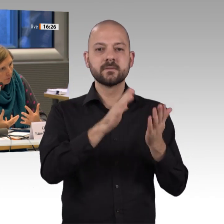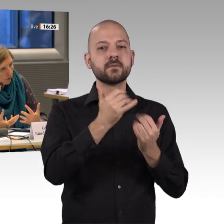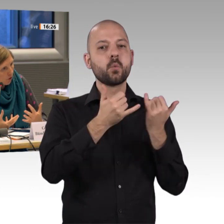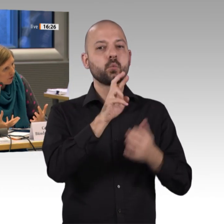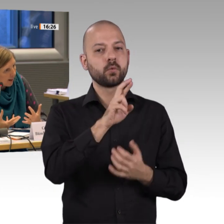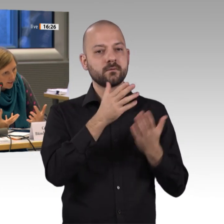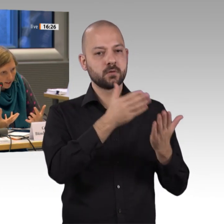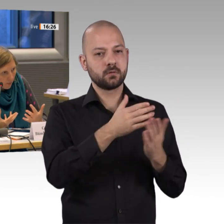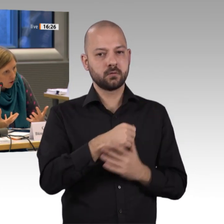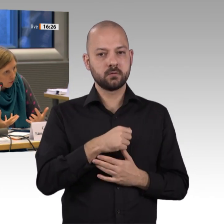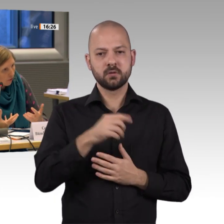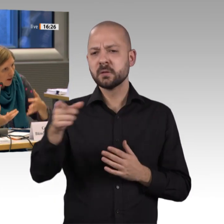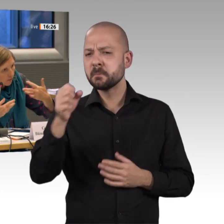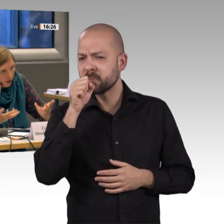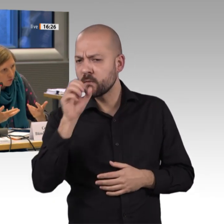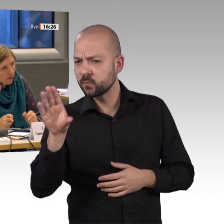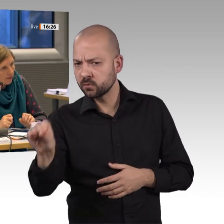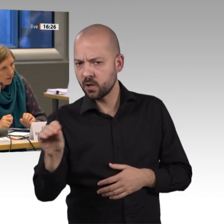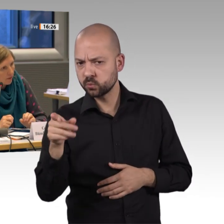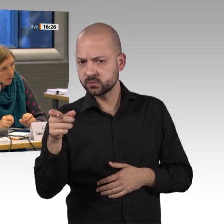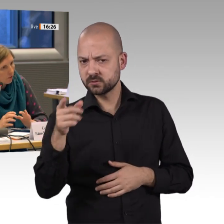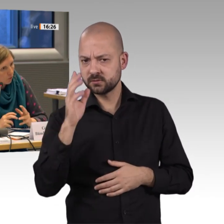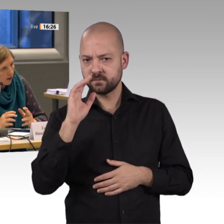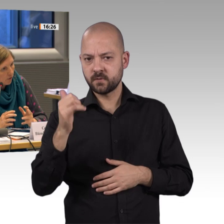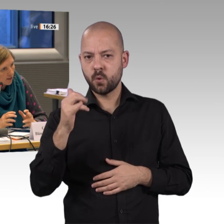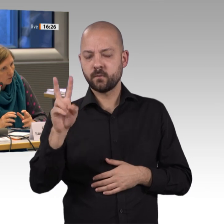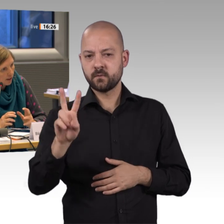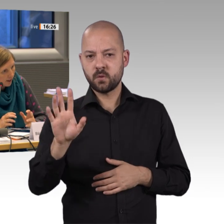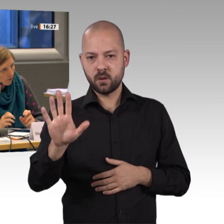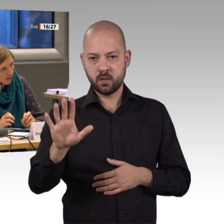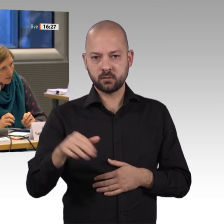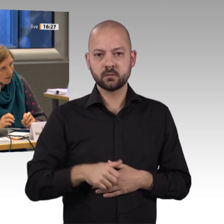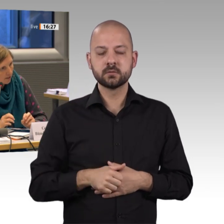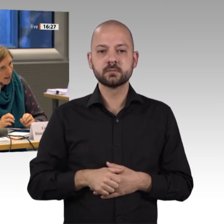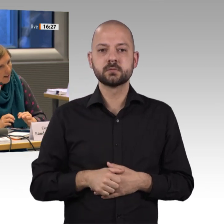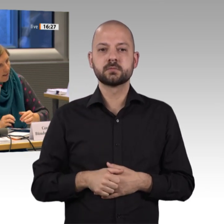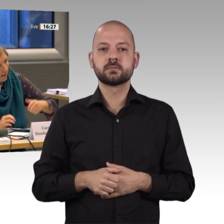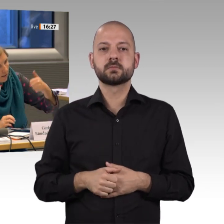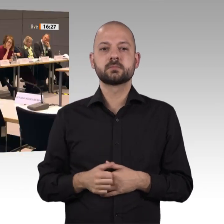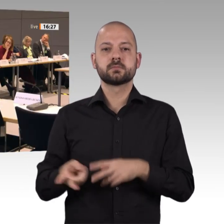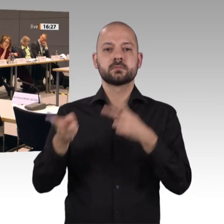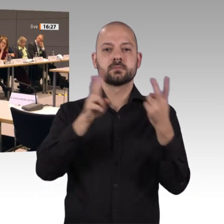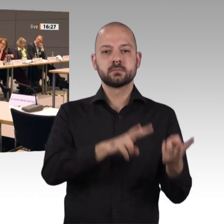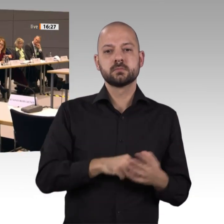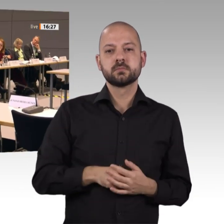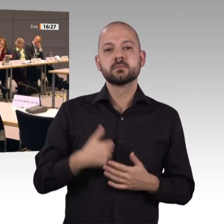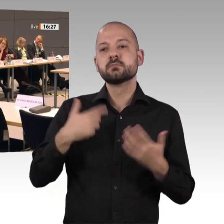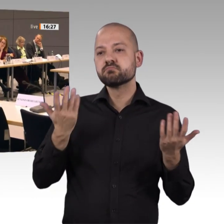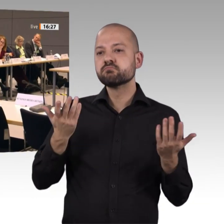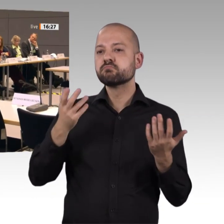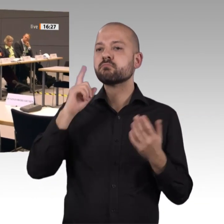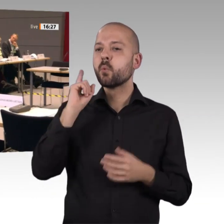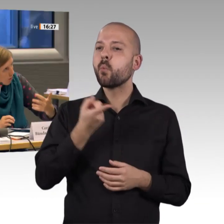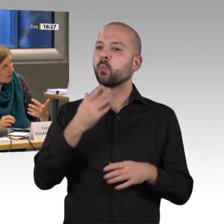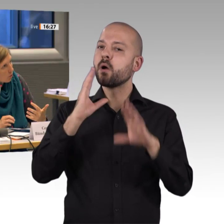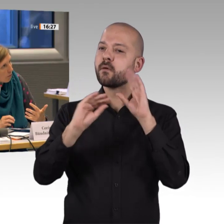von betroffenen Eltern, aber auch sonst, also Menschen mit Behinderungen, die auf Leistungen angewiesen sind, dass es zum Ersten schwierig